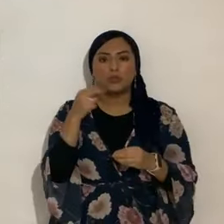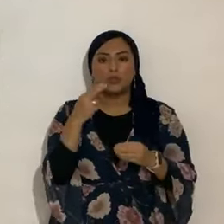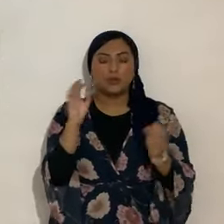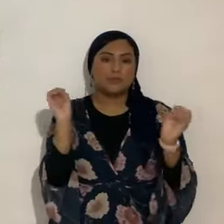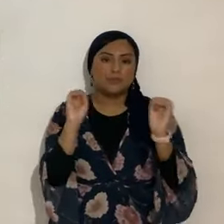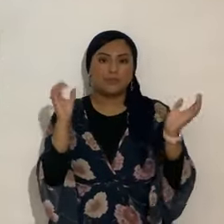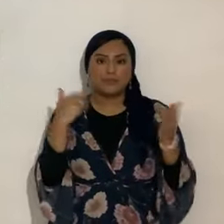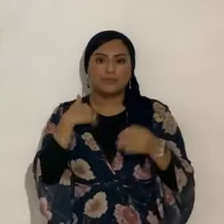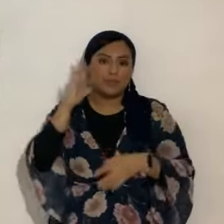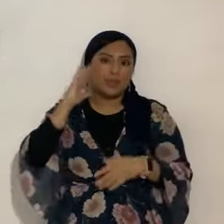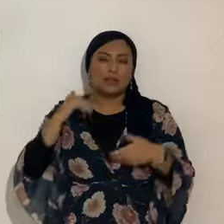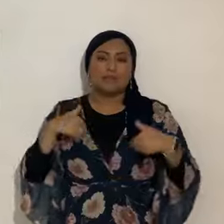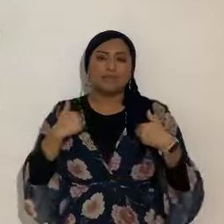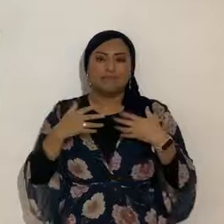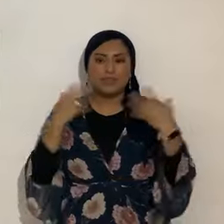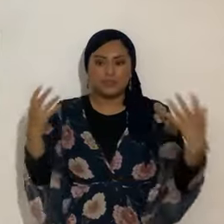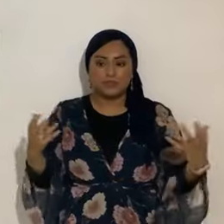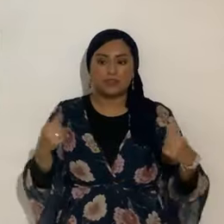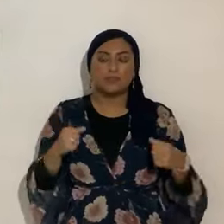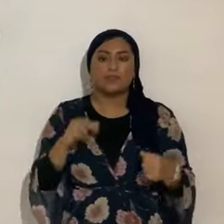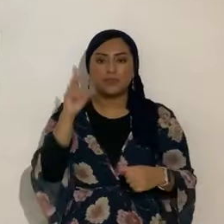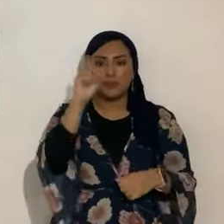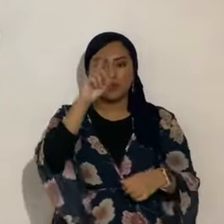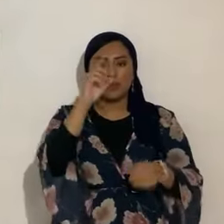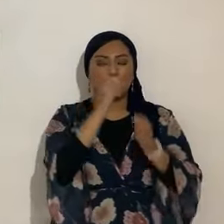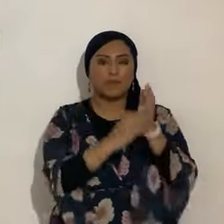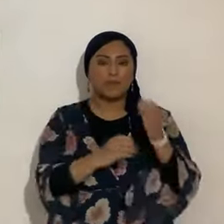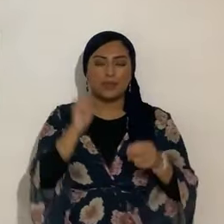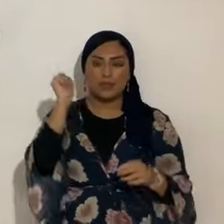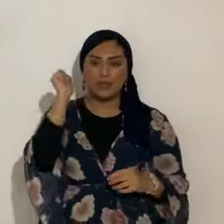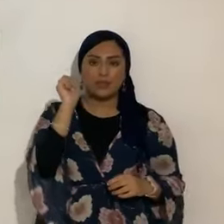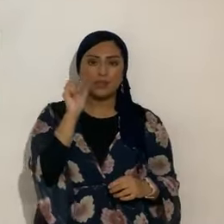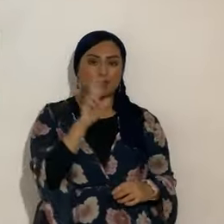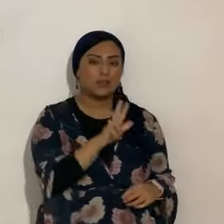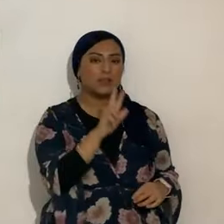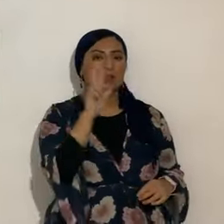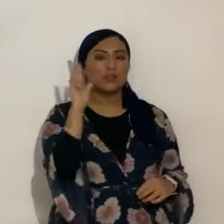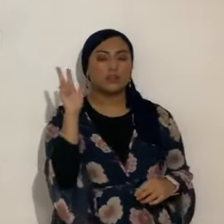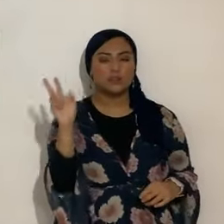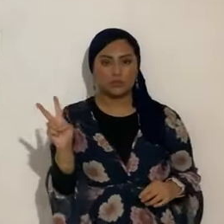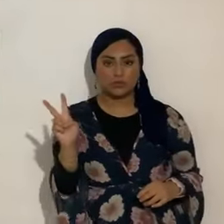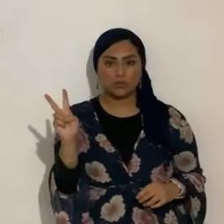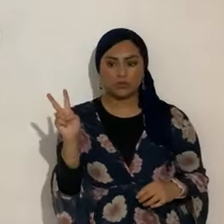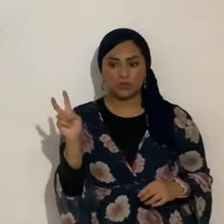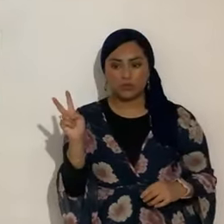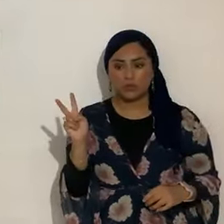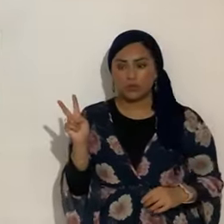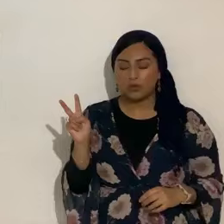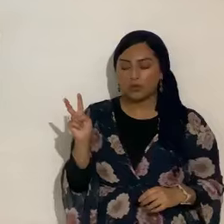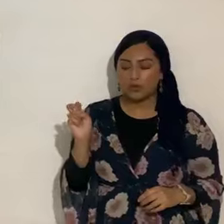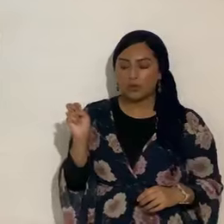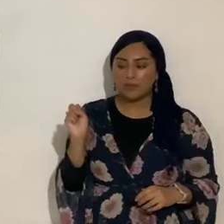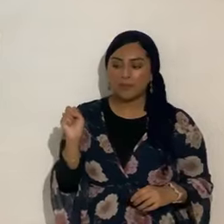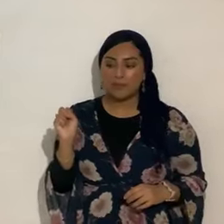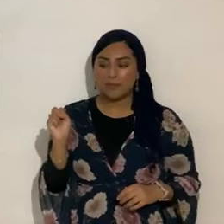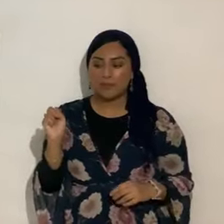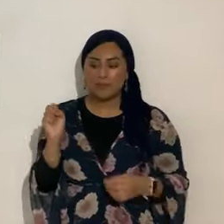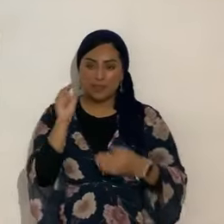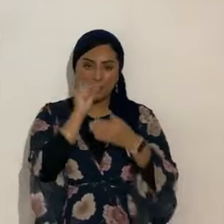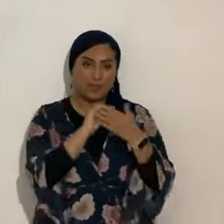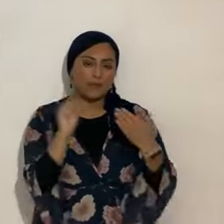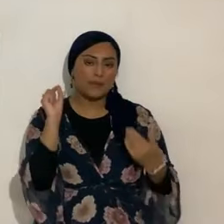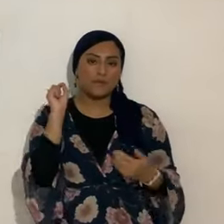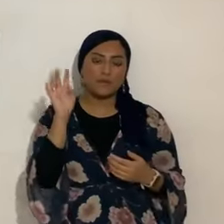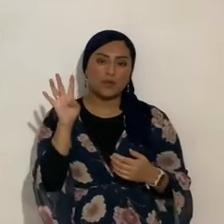nace sabiendo, ¿de acuerdo? Deuteronomio 32, amados, preciosos en el eterno Yahshua. Deuteronomio 32,